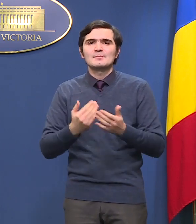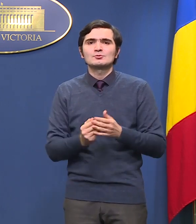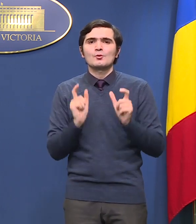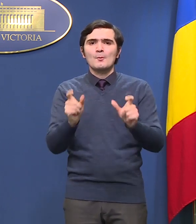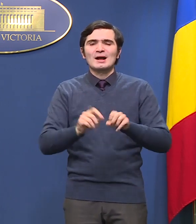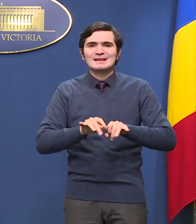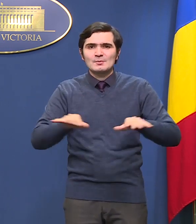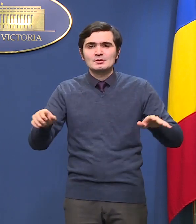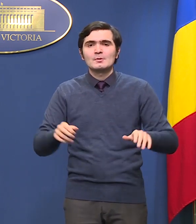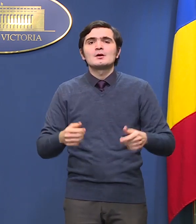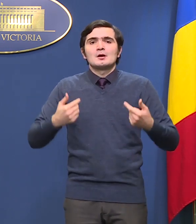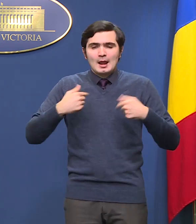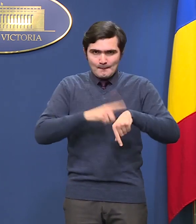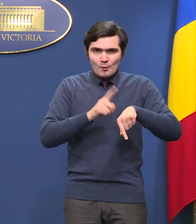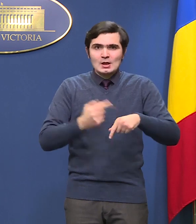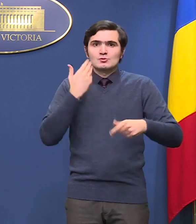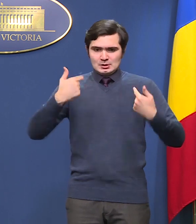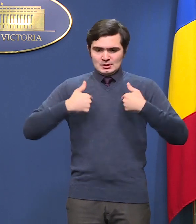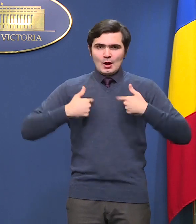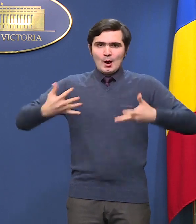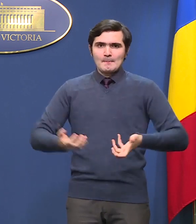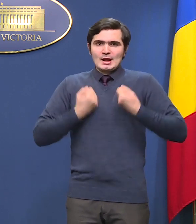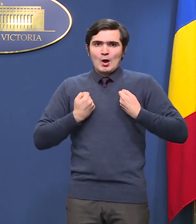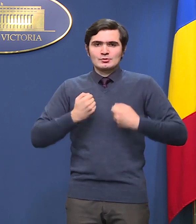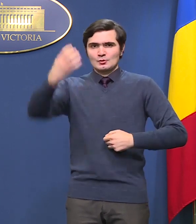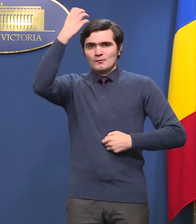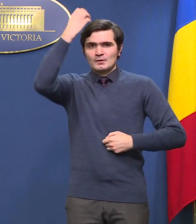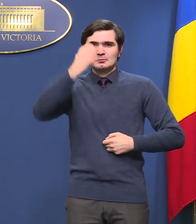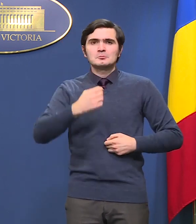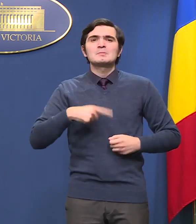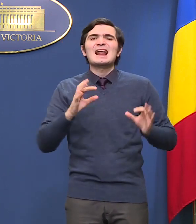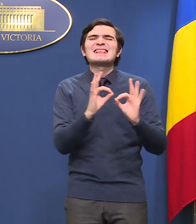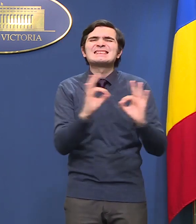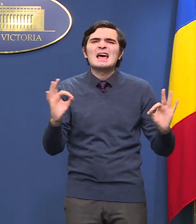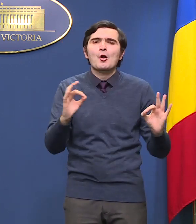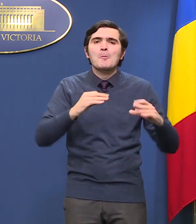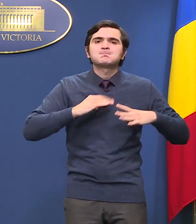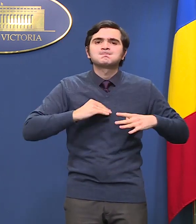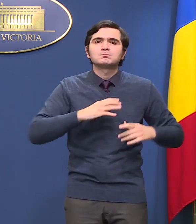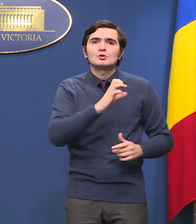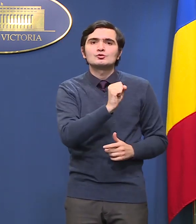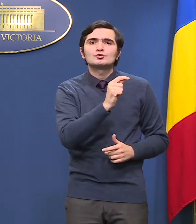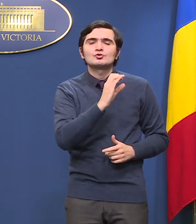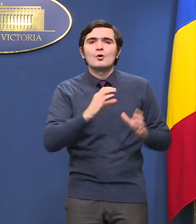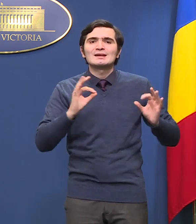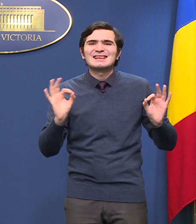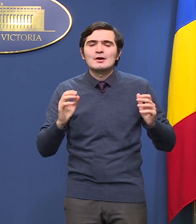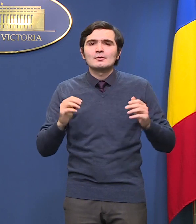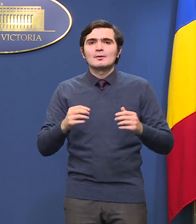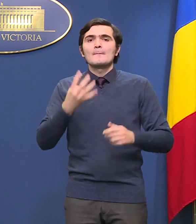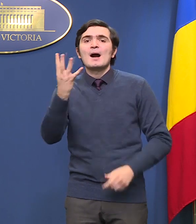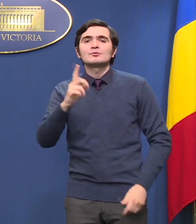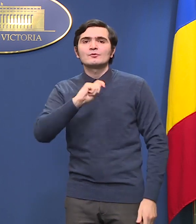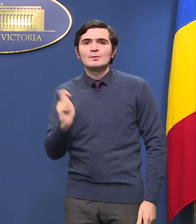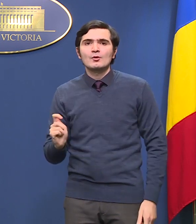La momentul la care am preluat guvernarea, stocurile erau zero. Pe 4 februarie am emis ordonanța